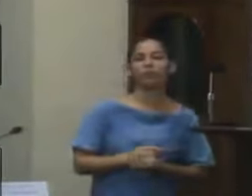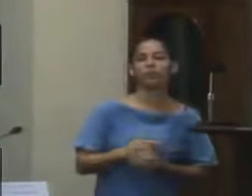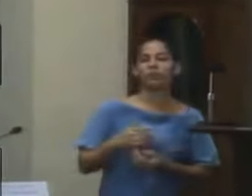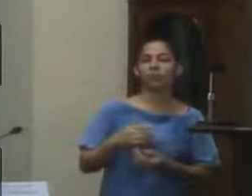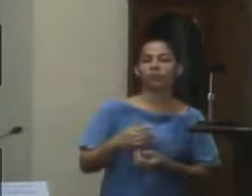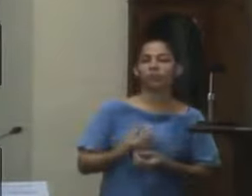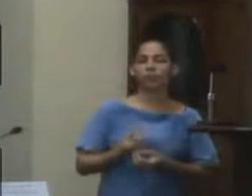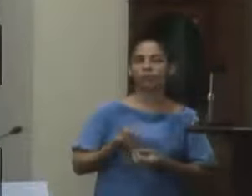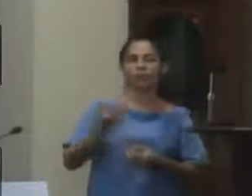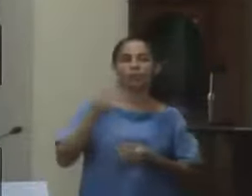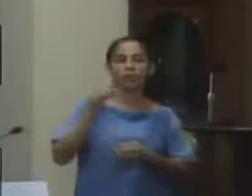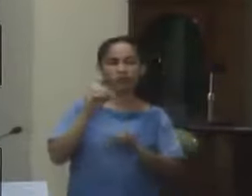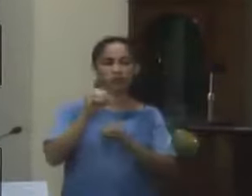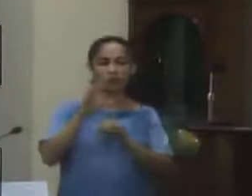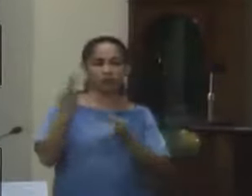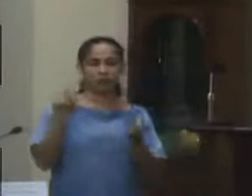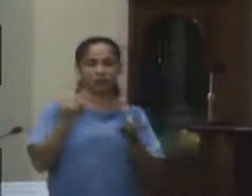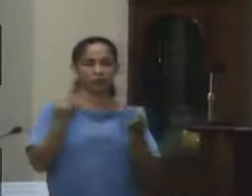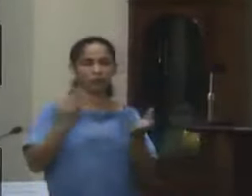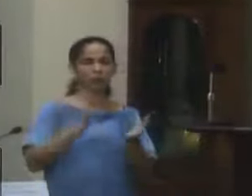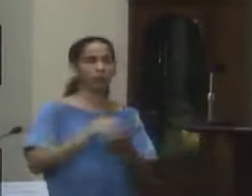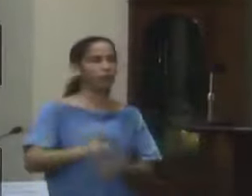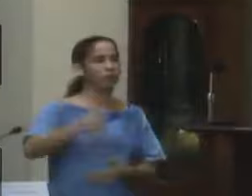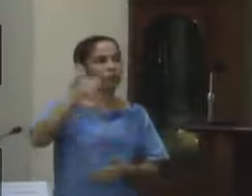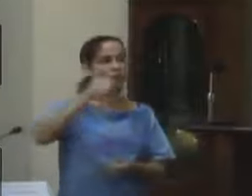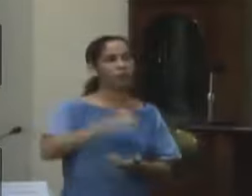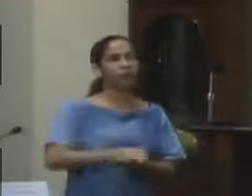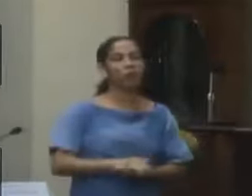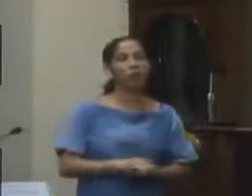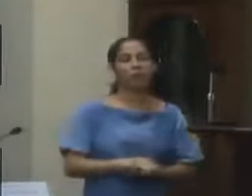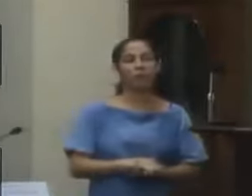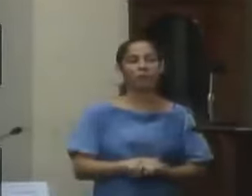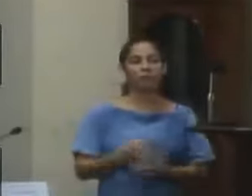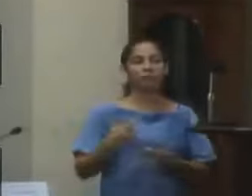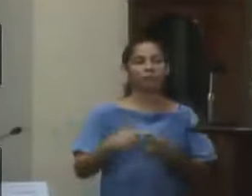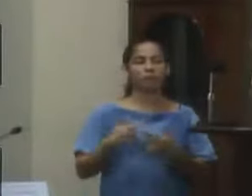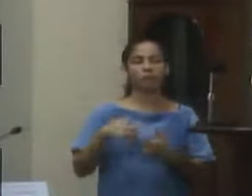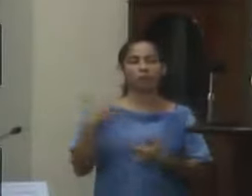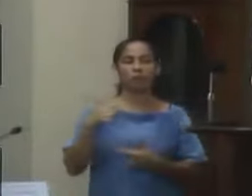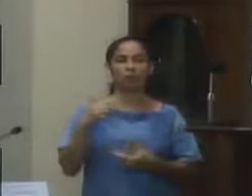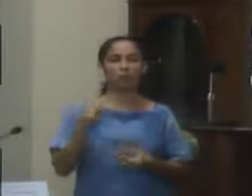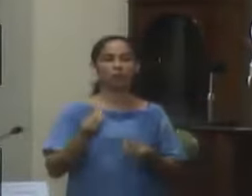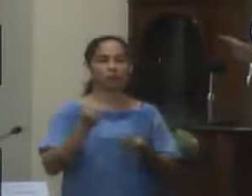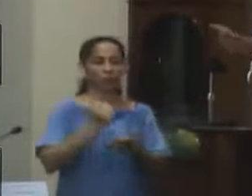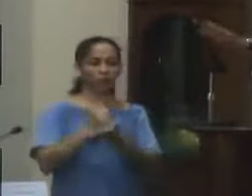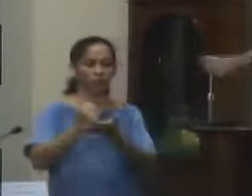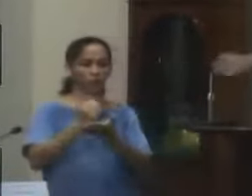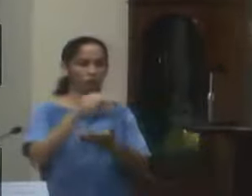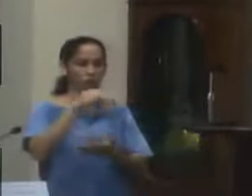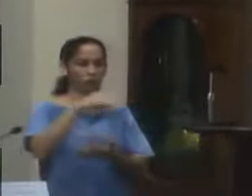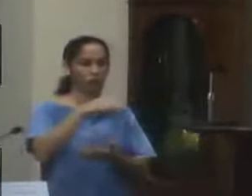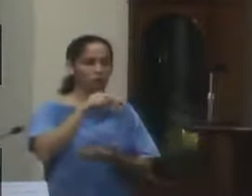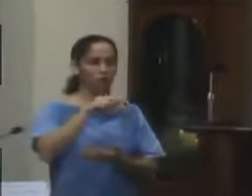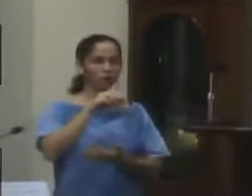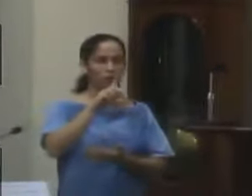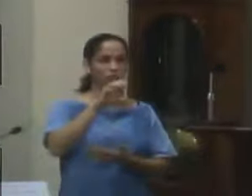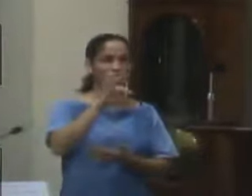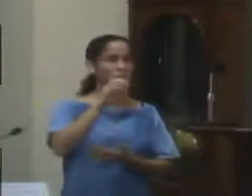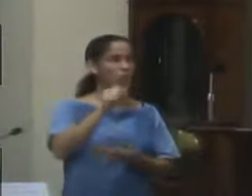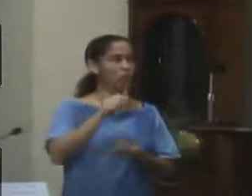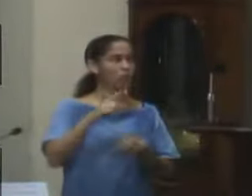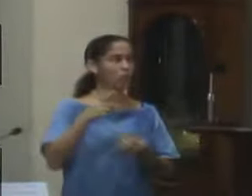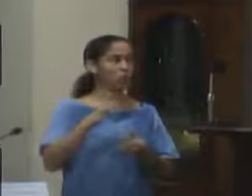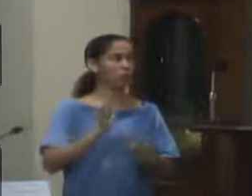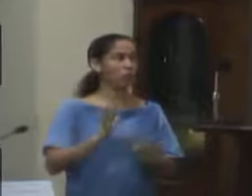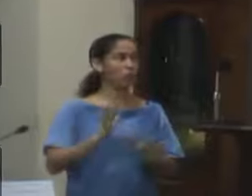Nós atingimos o melhor, porque não teve punição. Aí não tem esse dinheiro para o